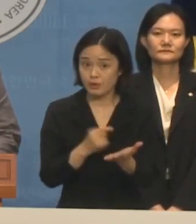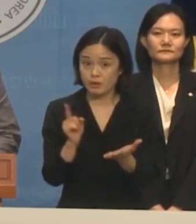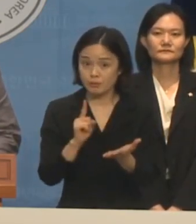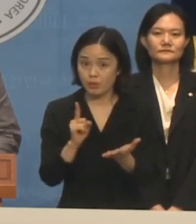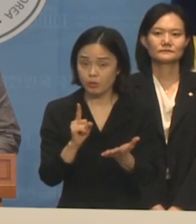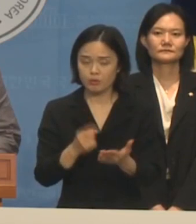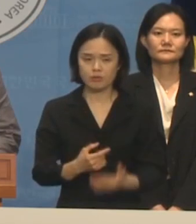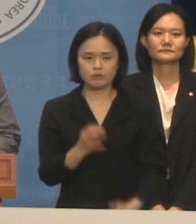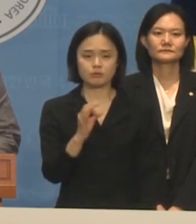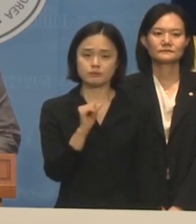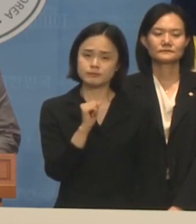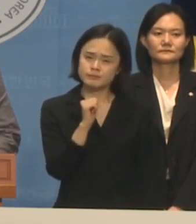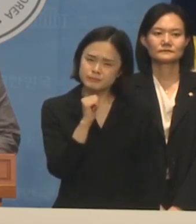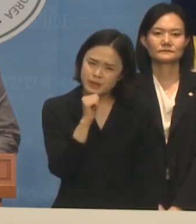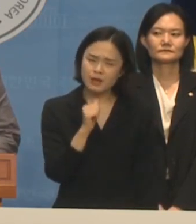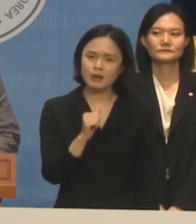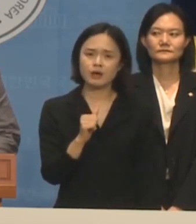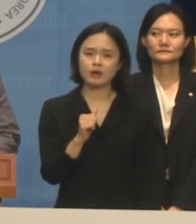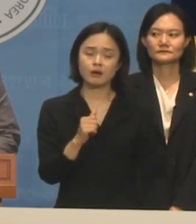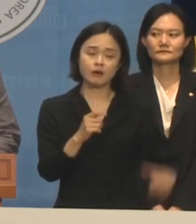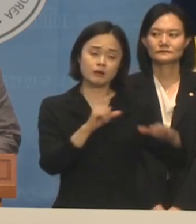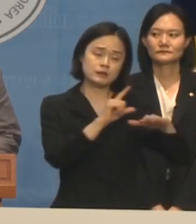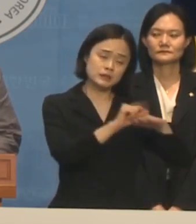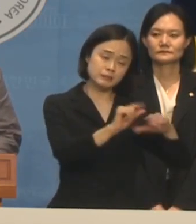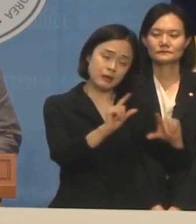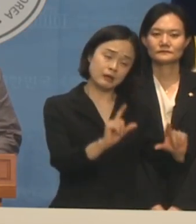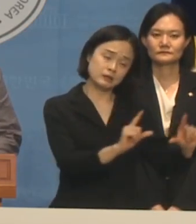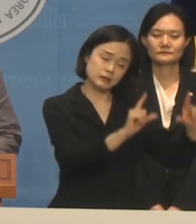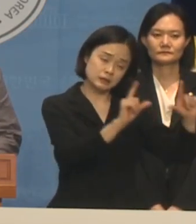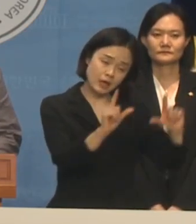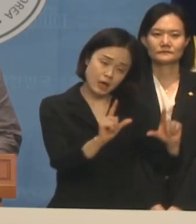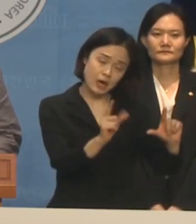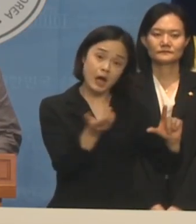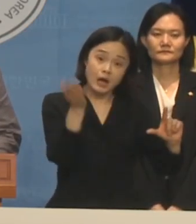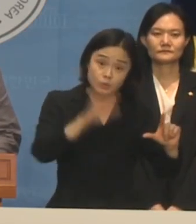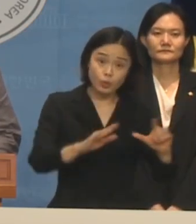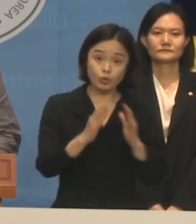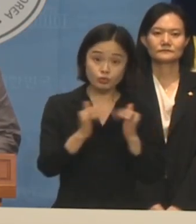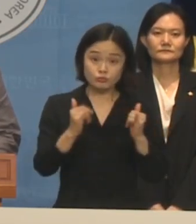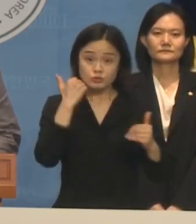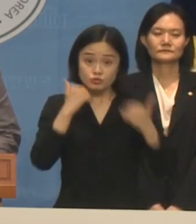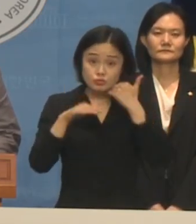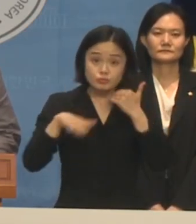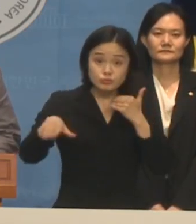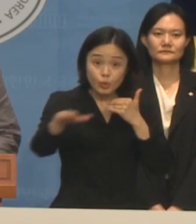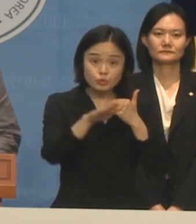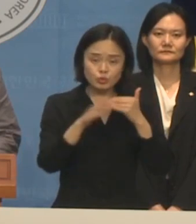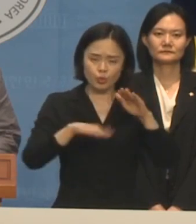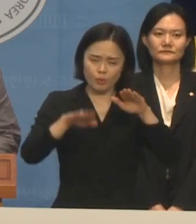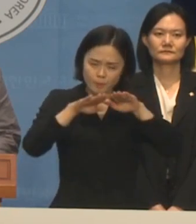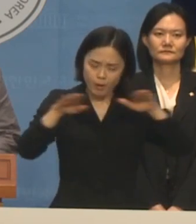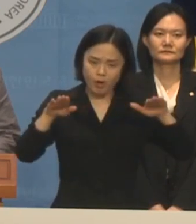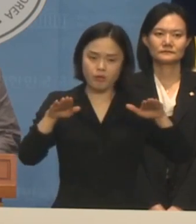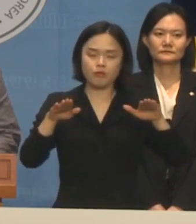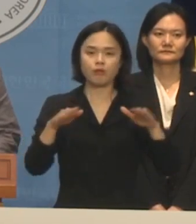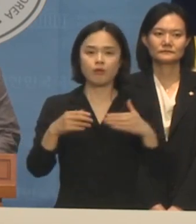곳이 달라도 모든 국민은 최소한의 의료 서비스를 받을 수 있어야